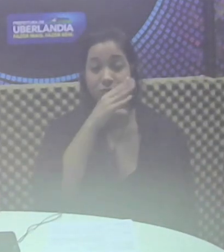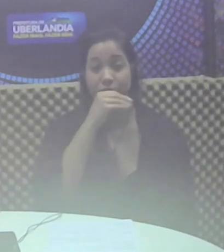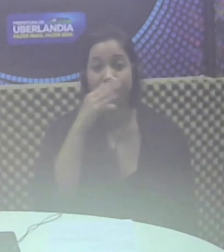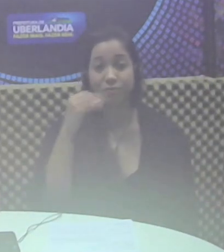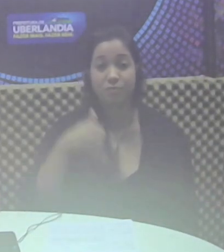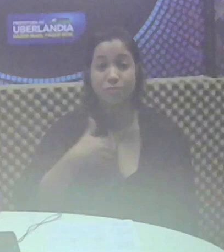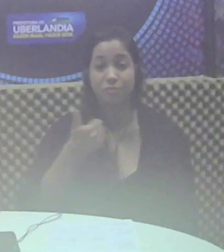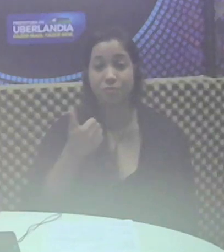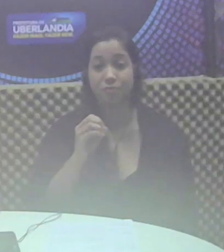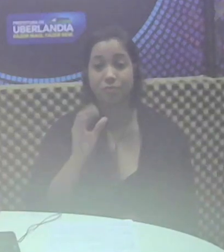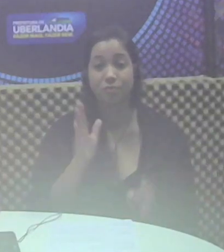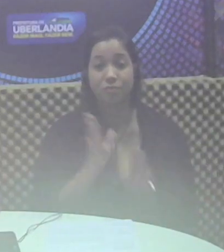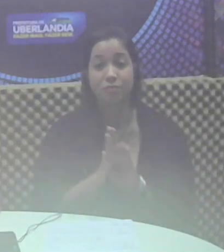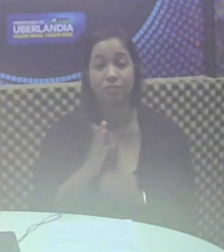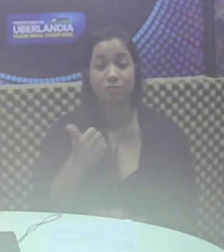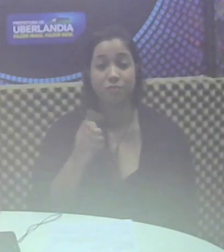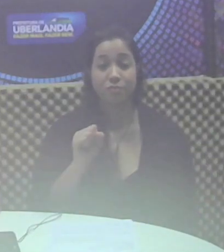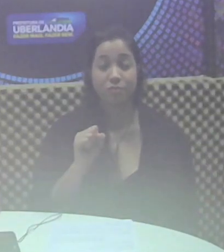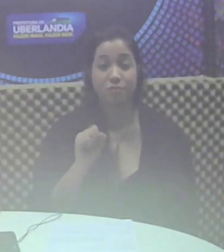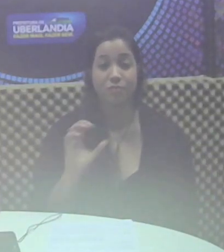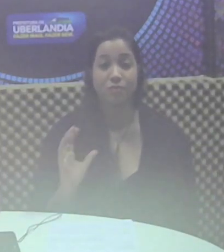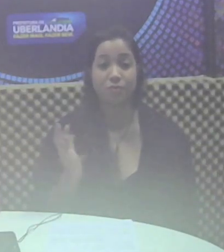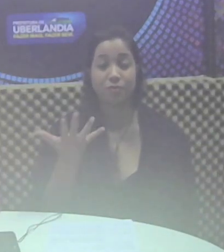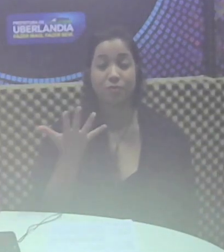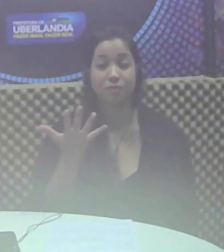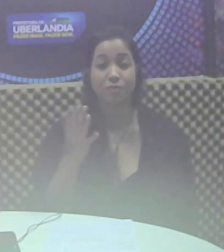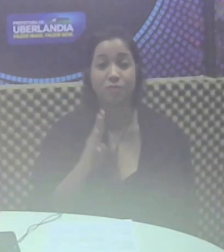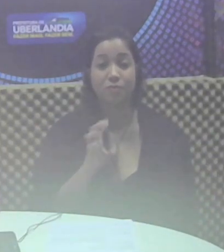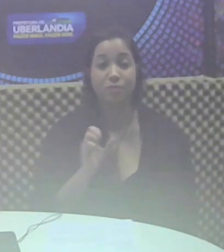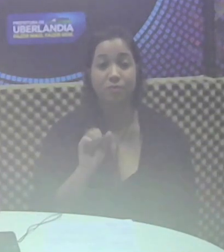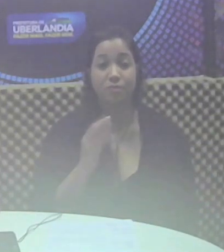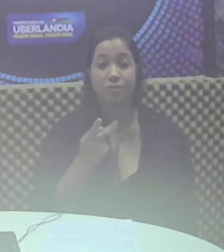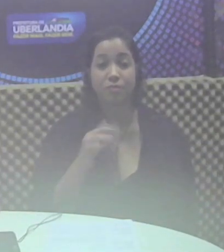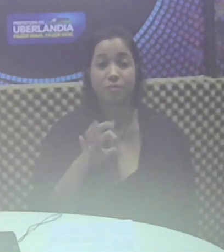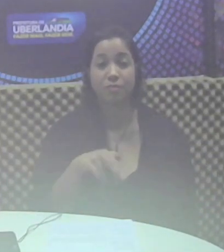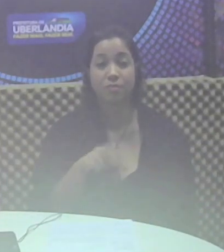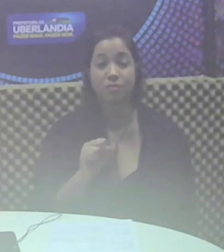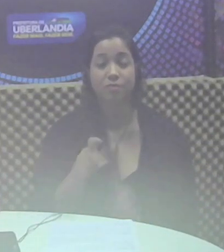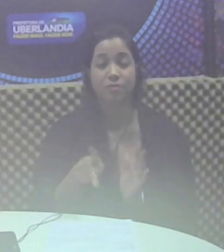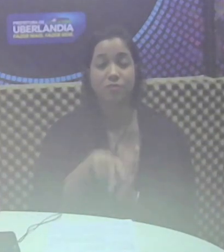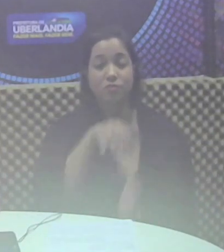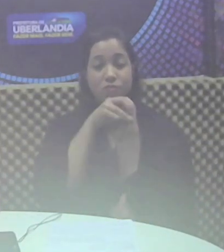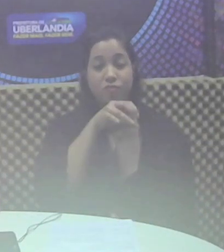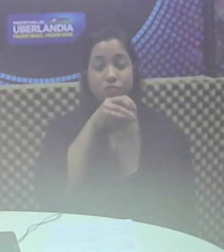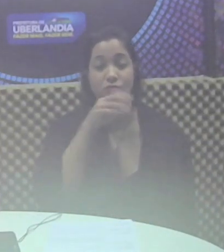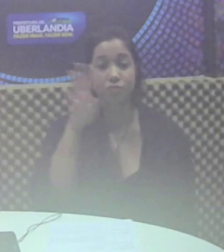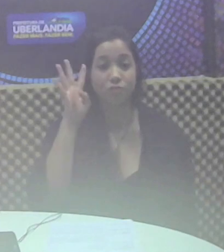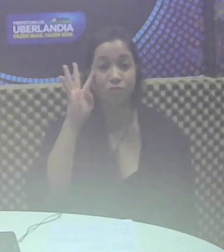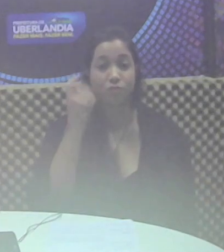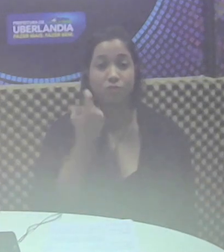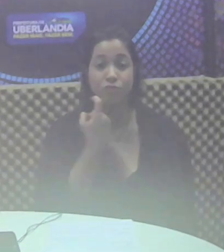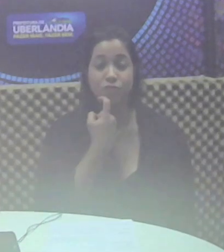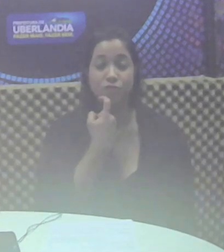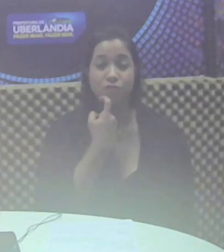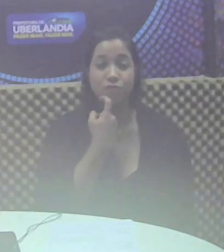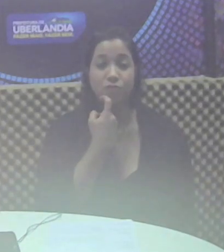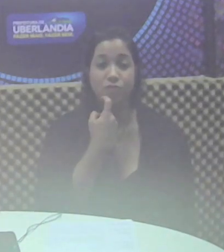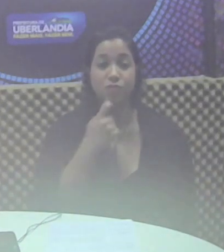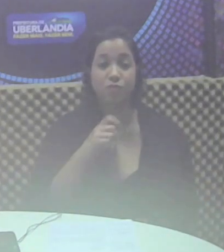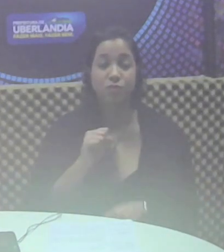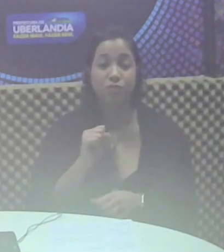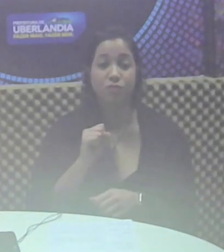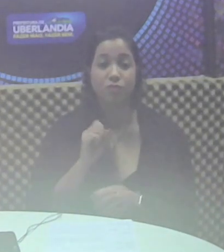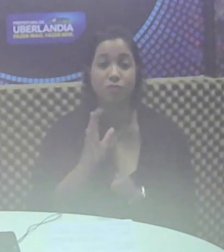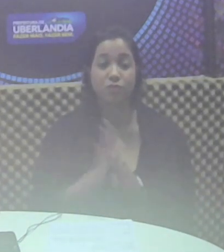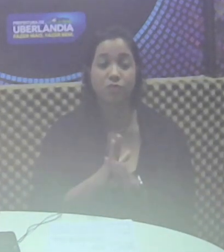de 10 a 18 anos e acontecem na Arena Beach Tênis, no Parque do Sabiá. às quartas e sextas-feiras, às 8